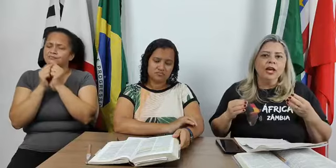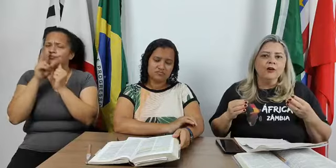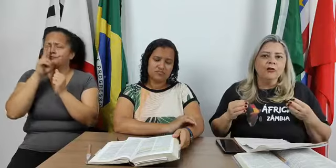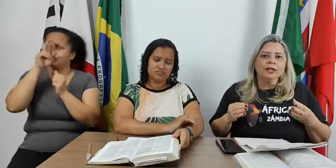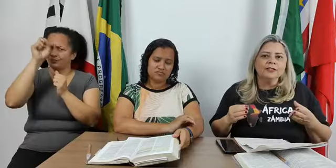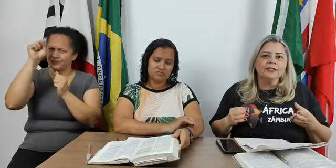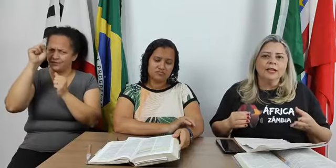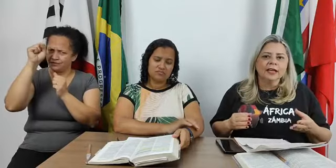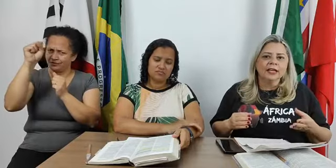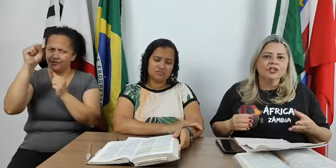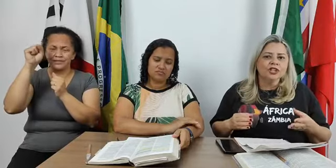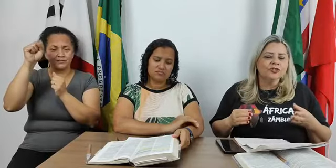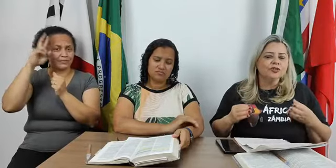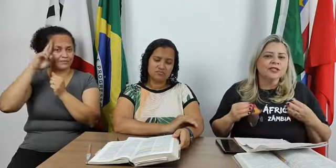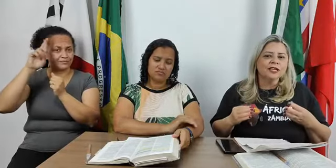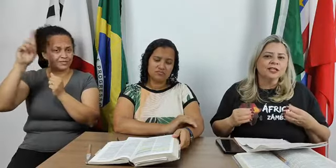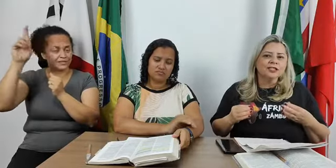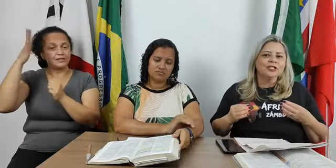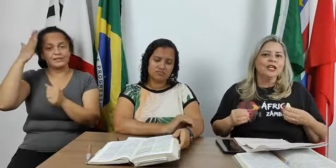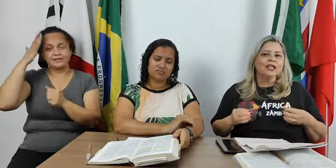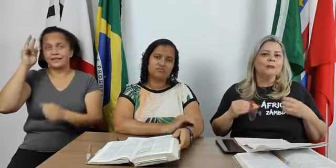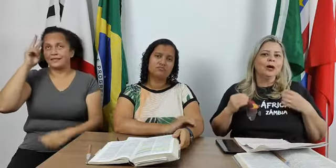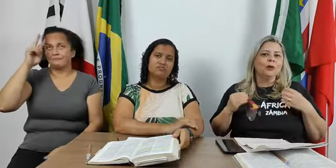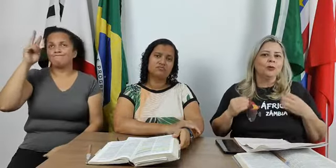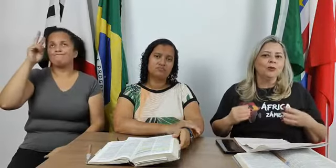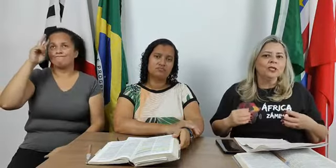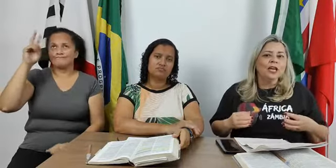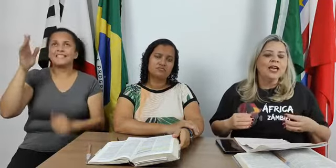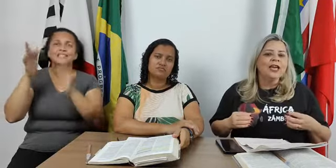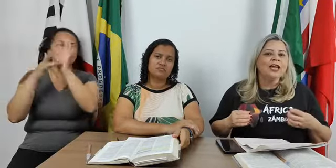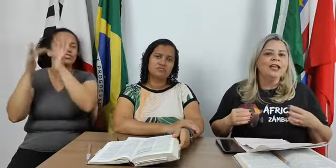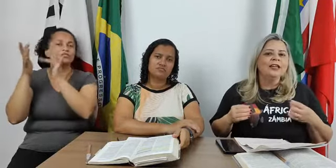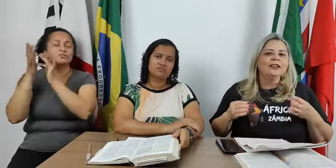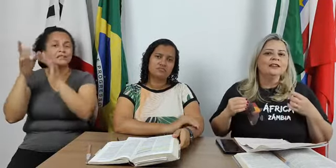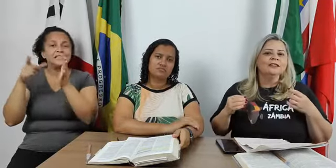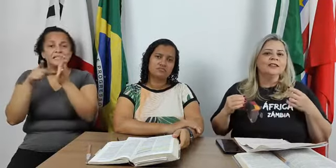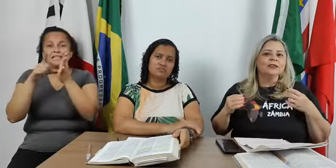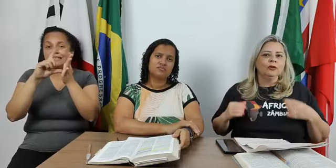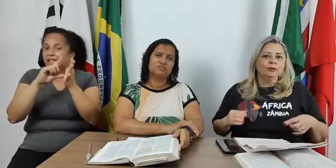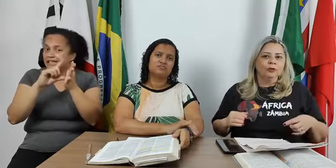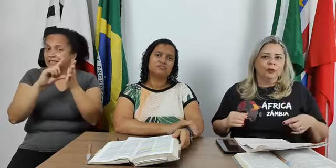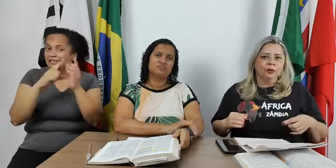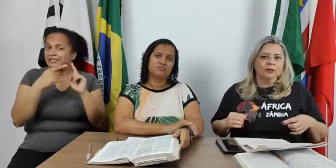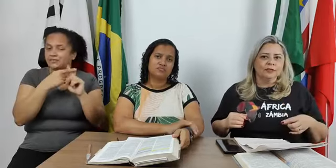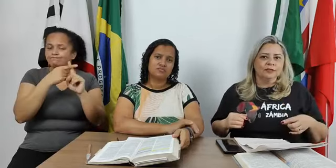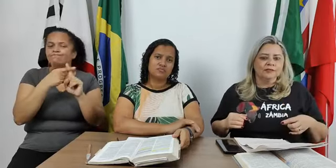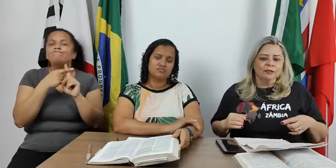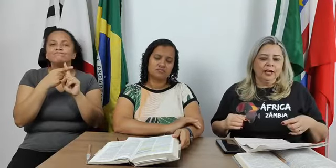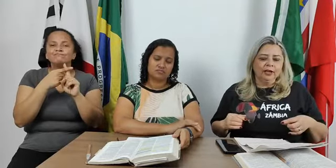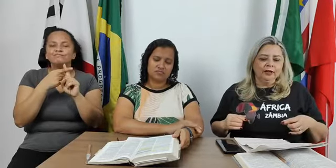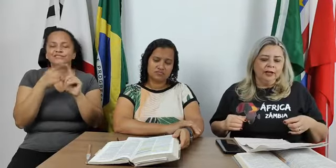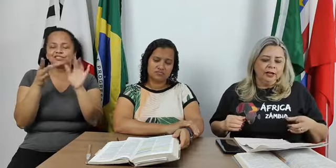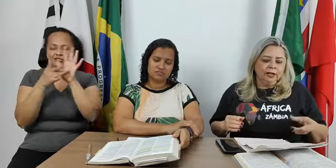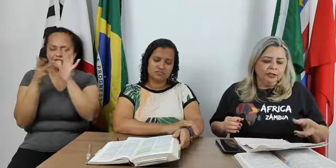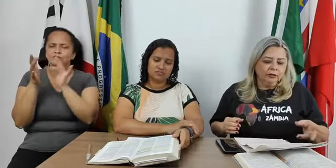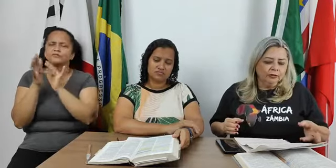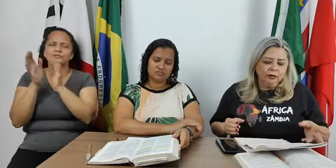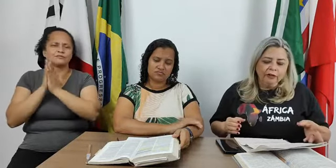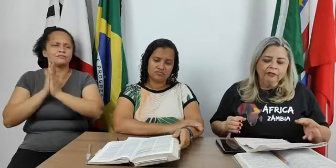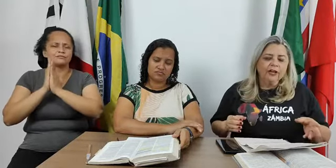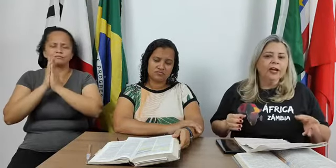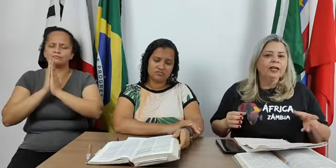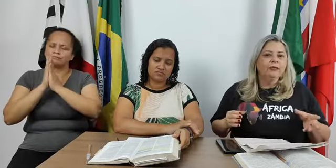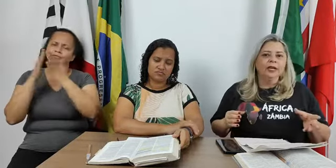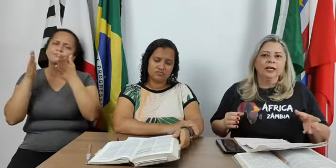nisso, reconhecer que Jesus, antes dele ir para a cruz, Ele intercedeu por nós, né?